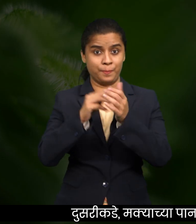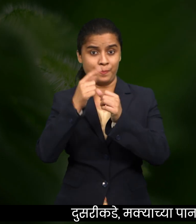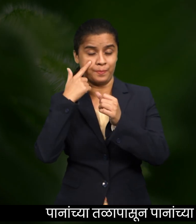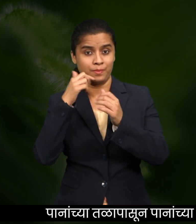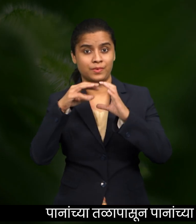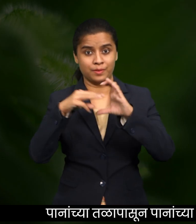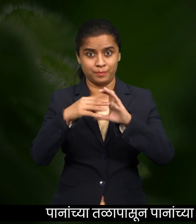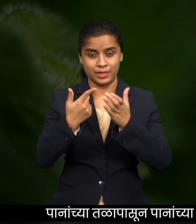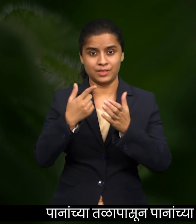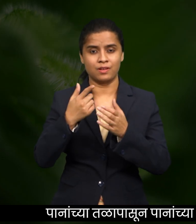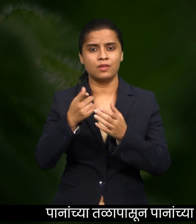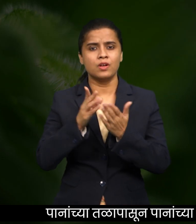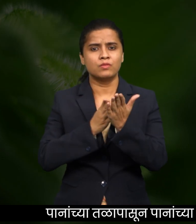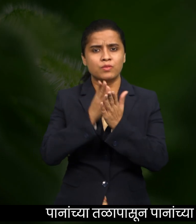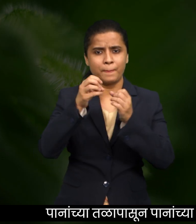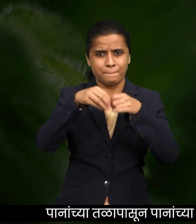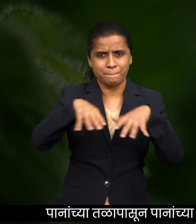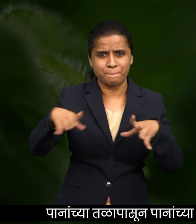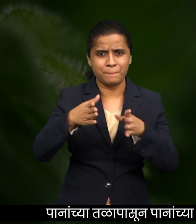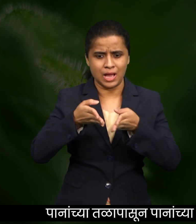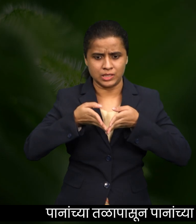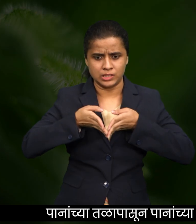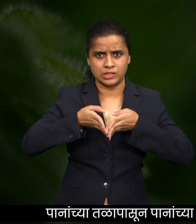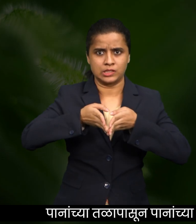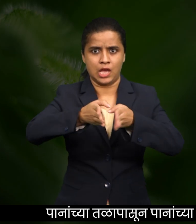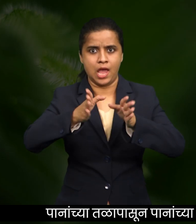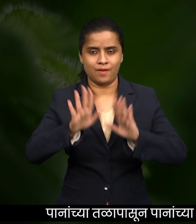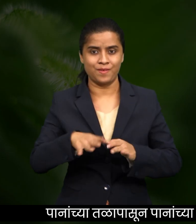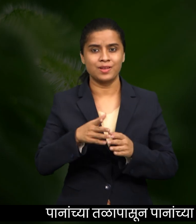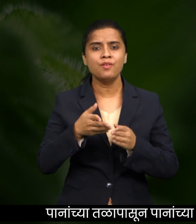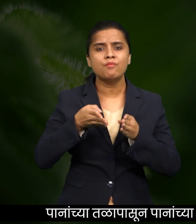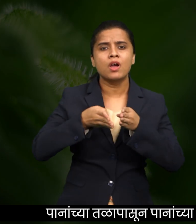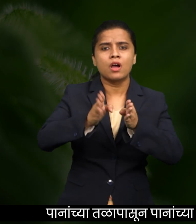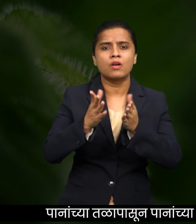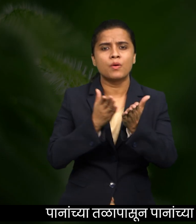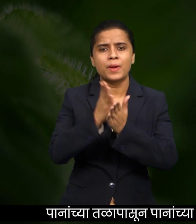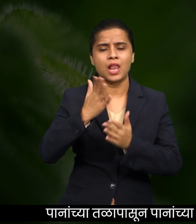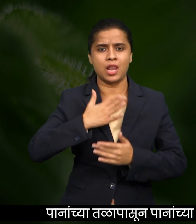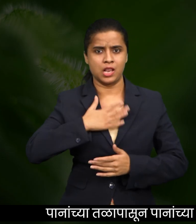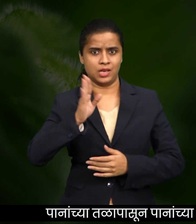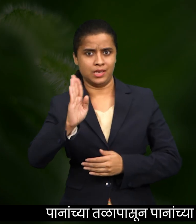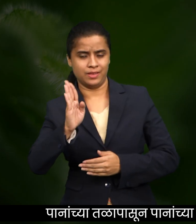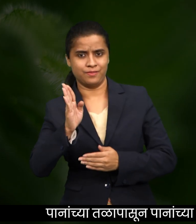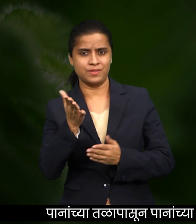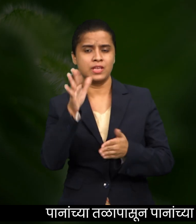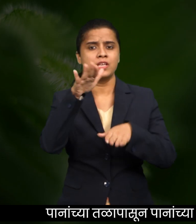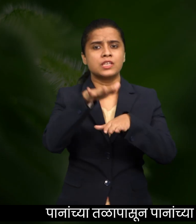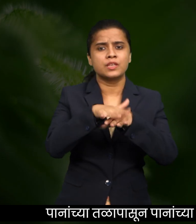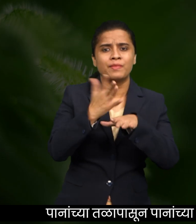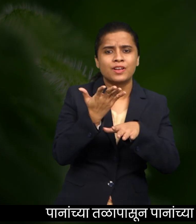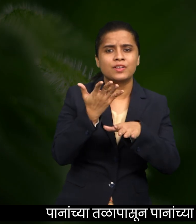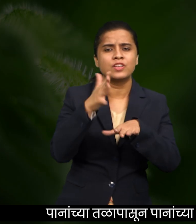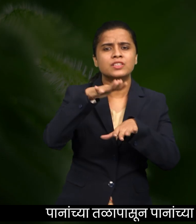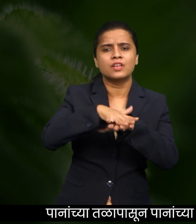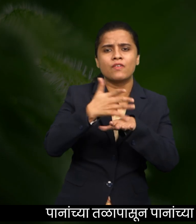असतात. पानांच्या तळापासून पानांच्या शिरेपर्यंत पसरणे समांतर शिरा